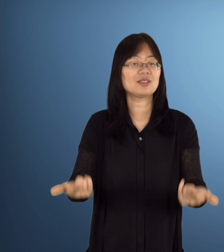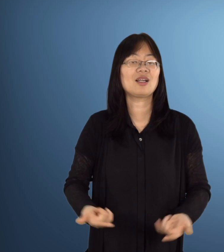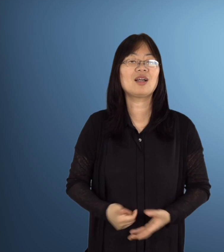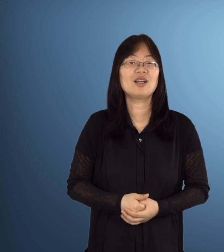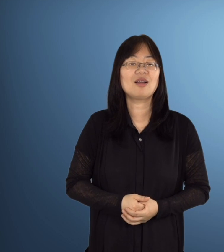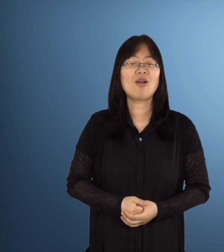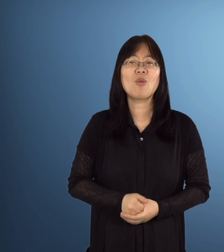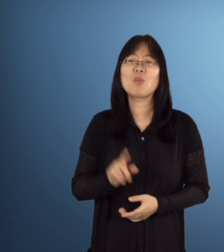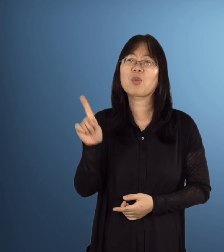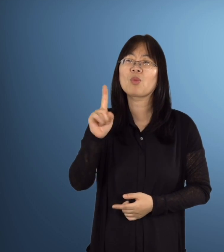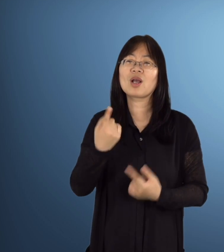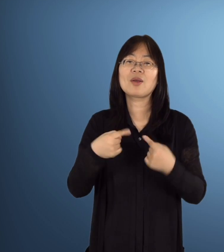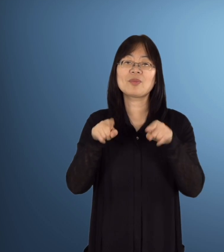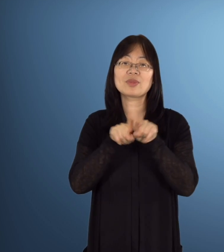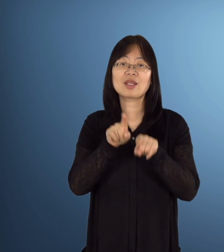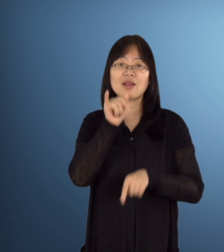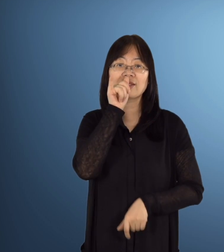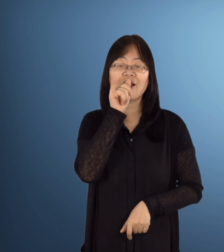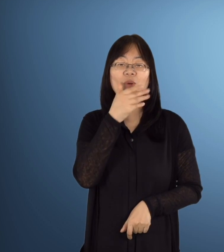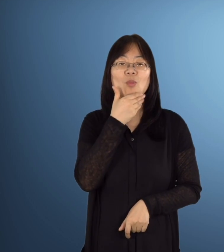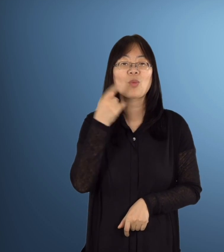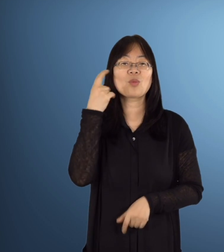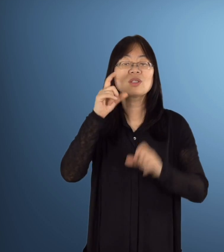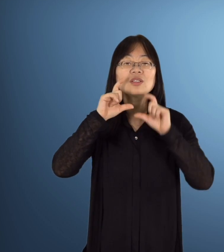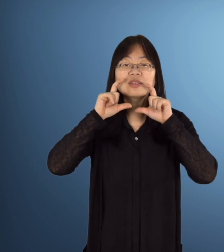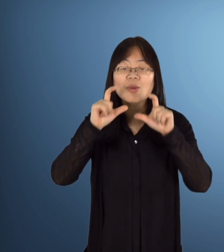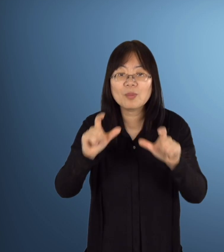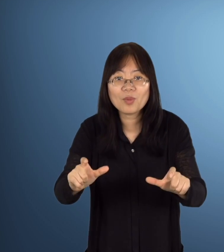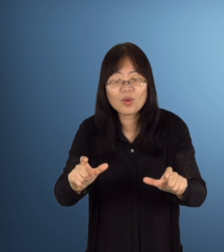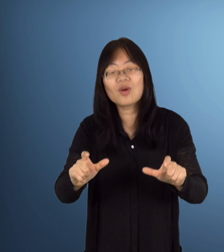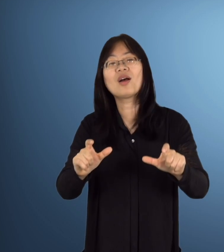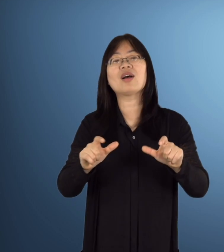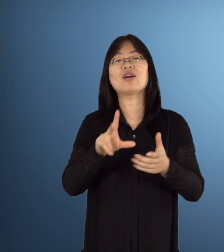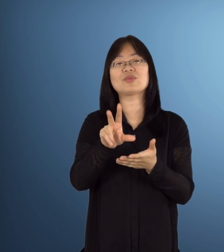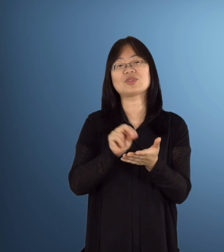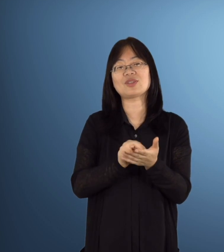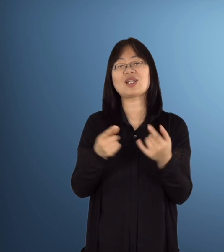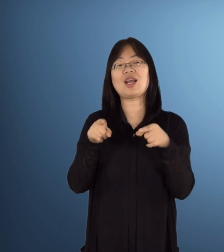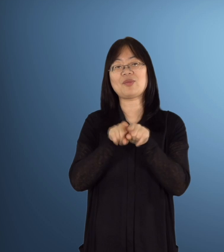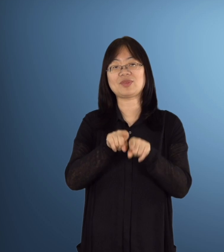아니고 무엇도 함께 있죠? 복음 선포의 과제도 함께 있는 거예요.